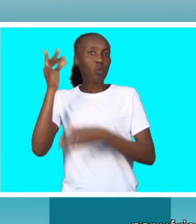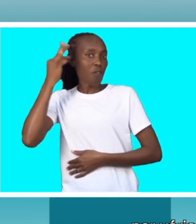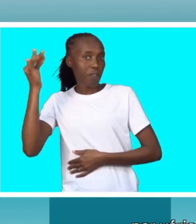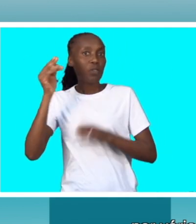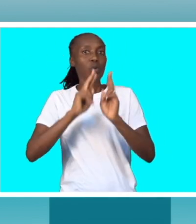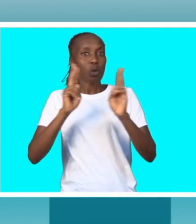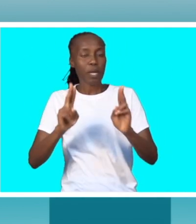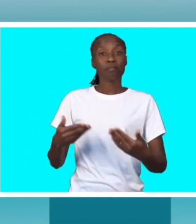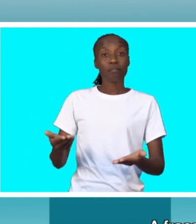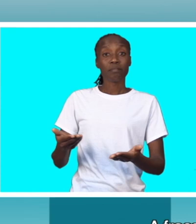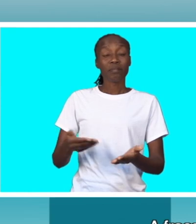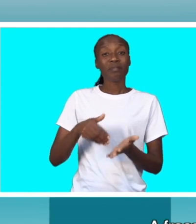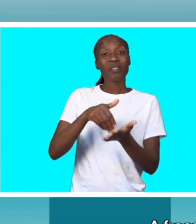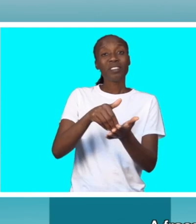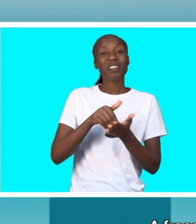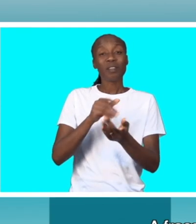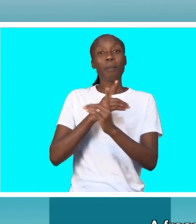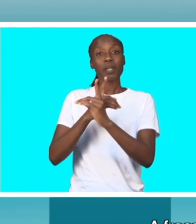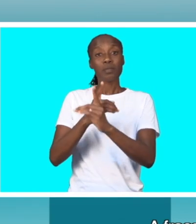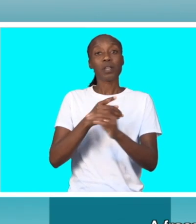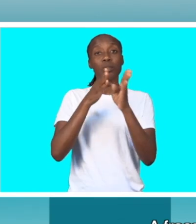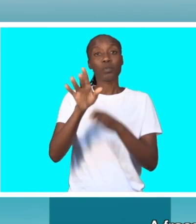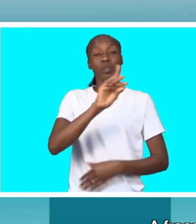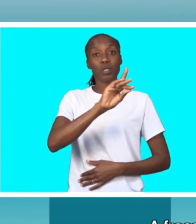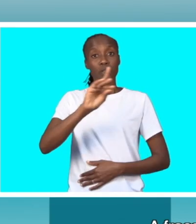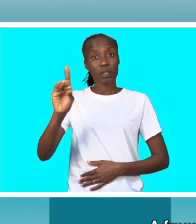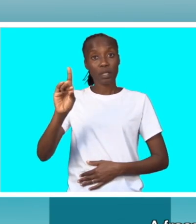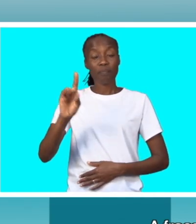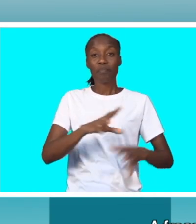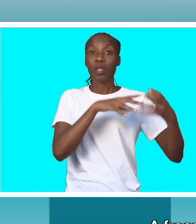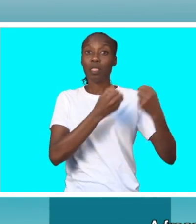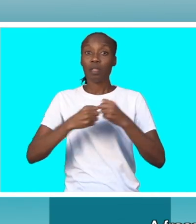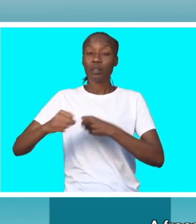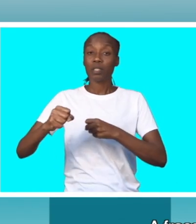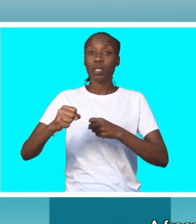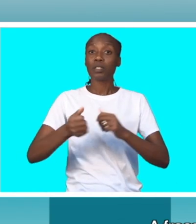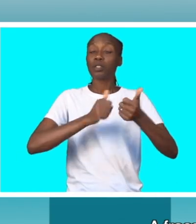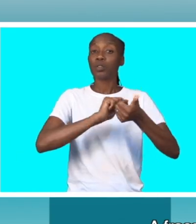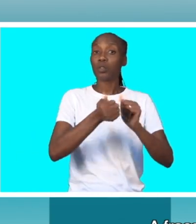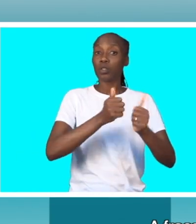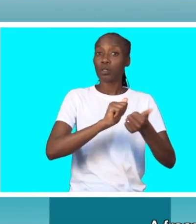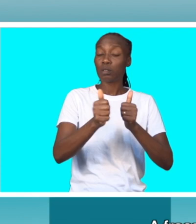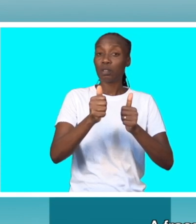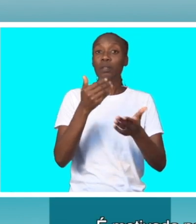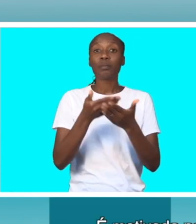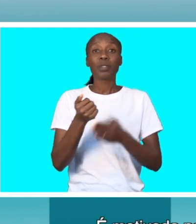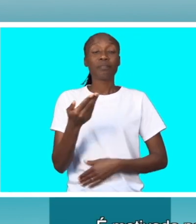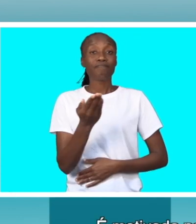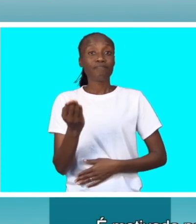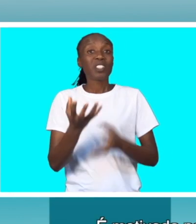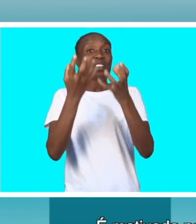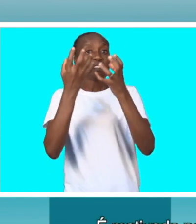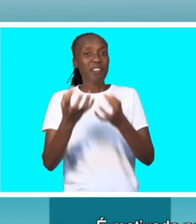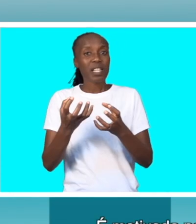os PCDs os convencionais A fracadezão de atletas Com deficiência Em atividades desportivas É